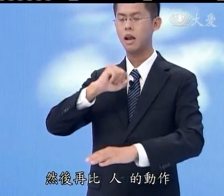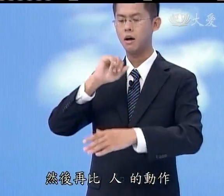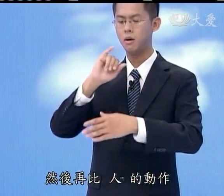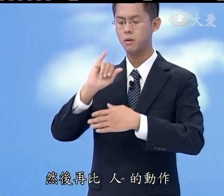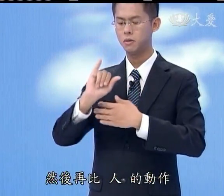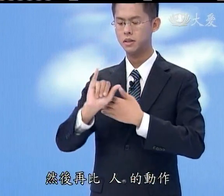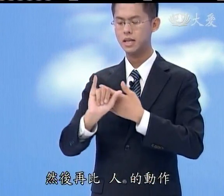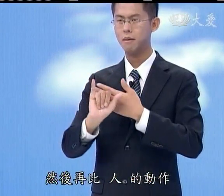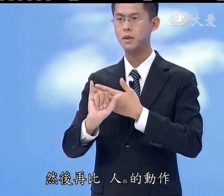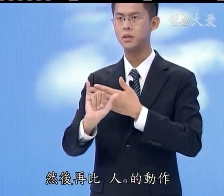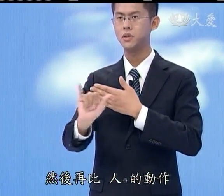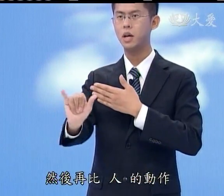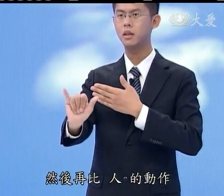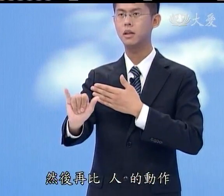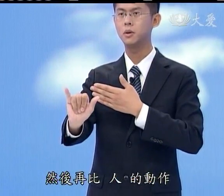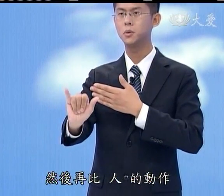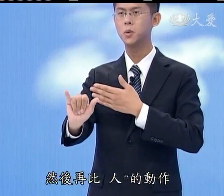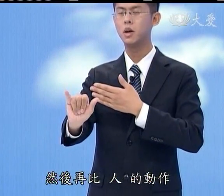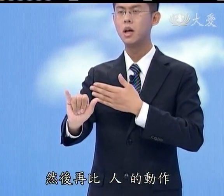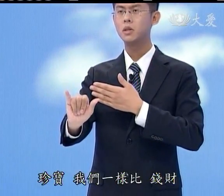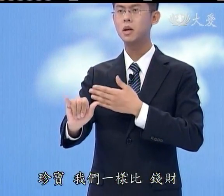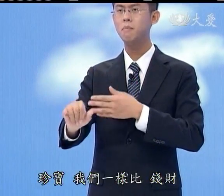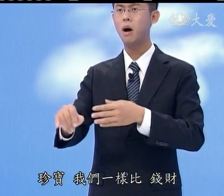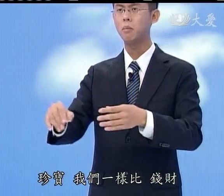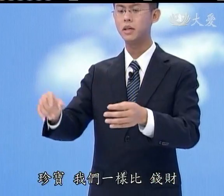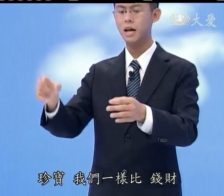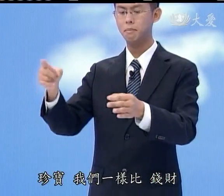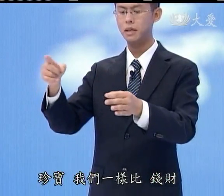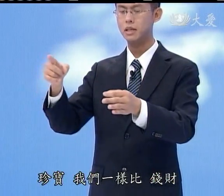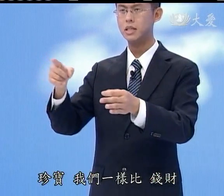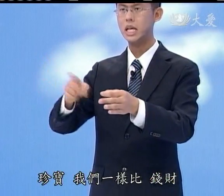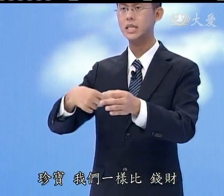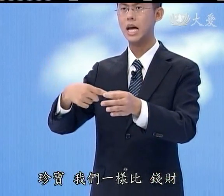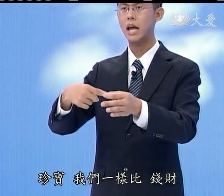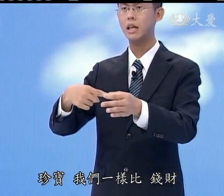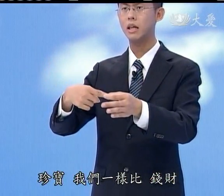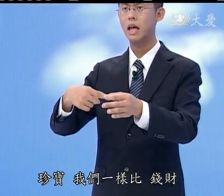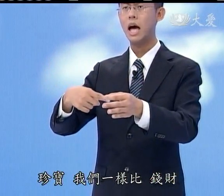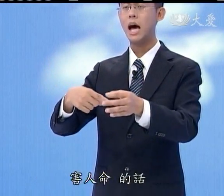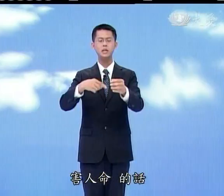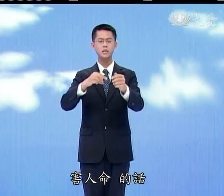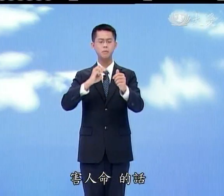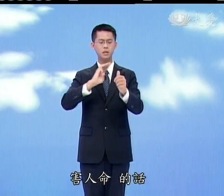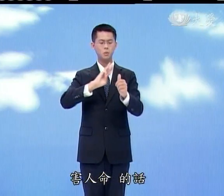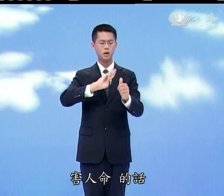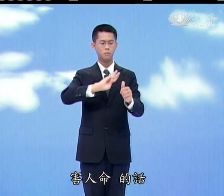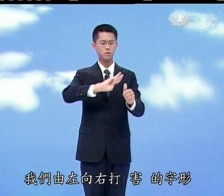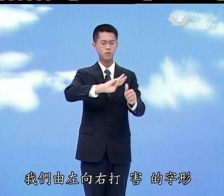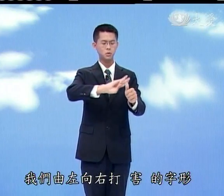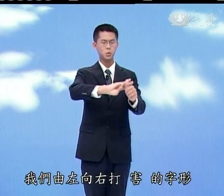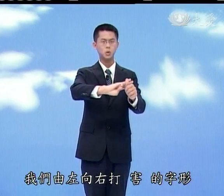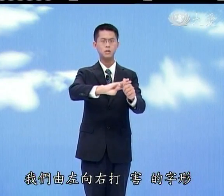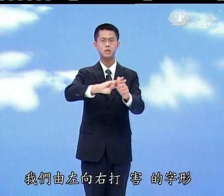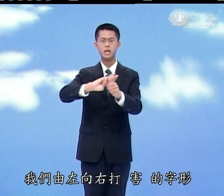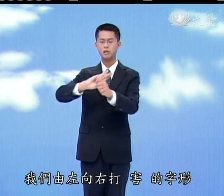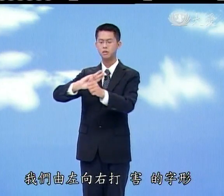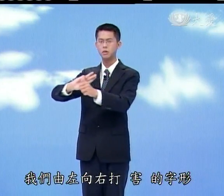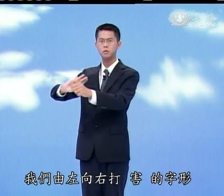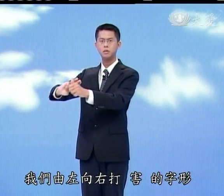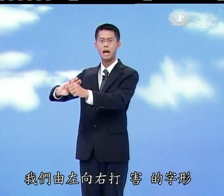然后再比人的动作。珍宝我们一样比钱财，害人命的话，我们由左向右打